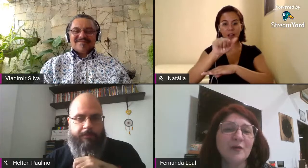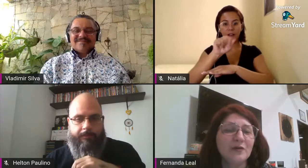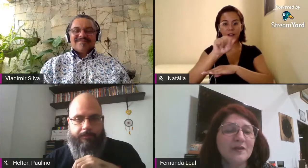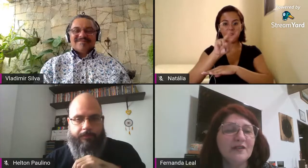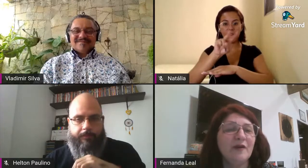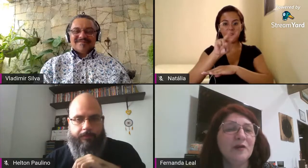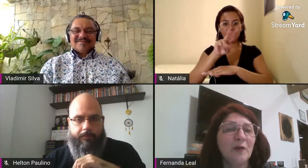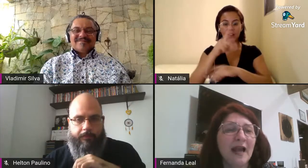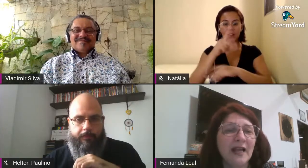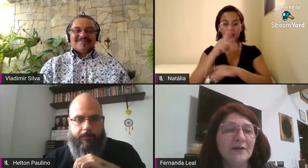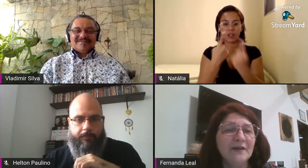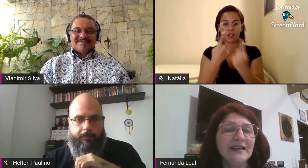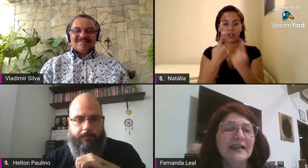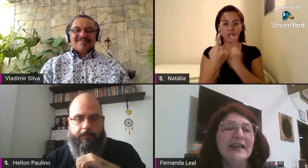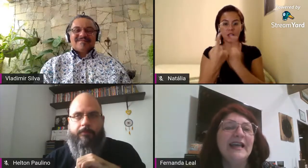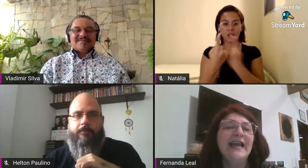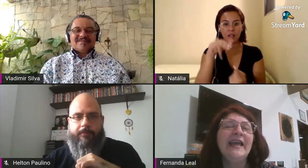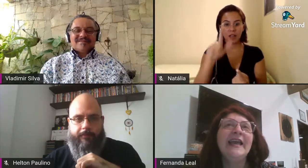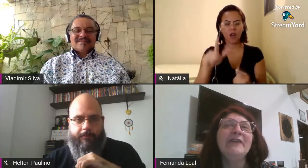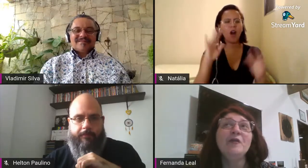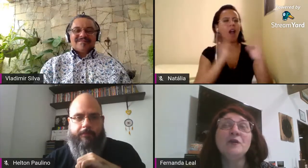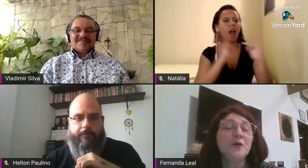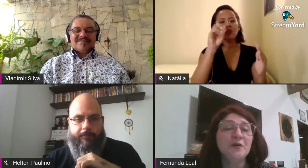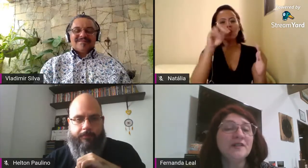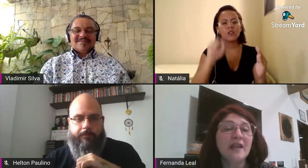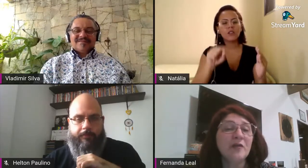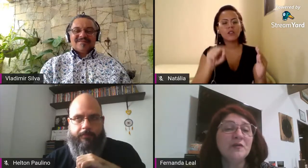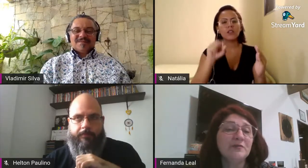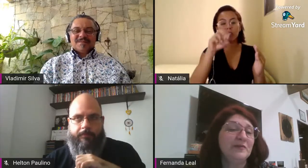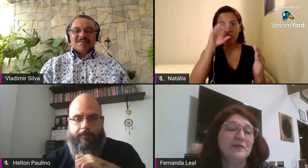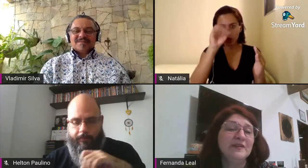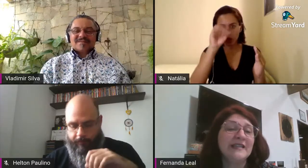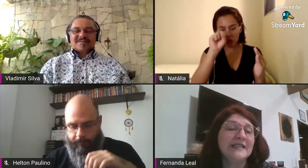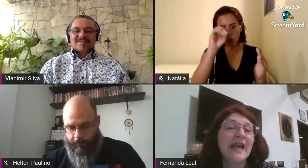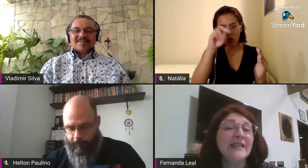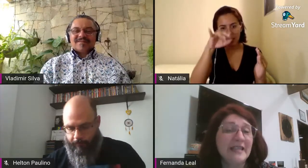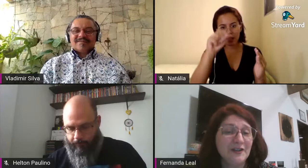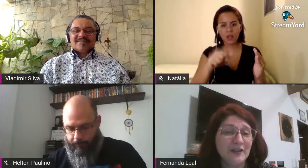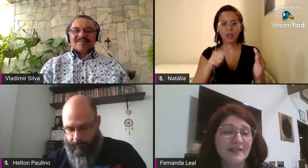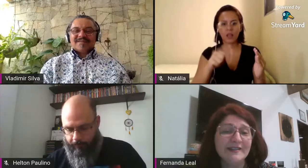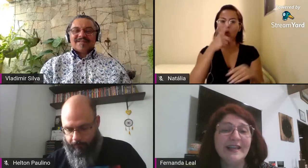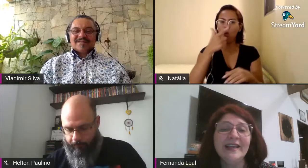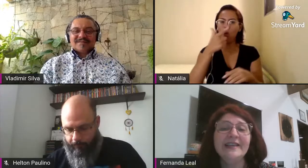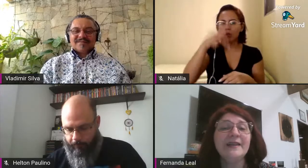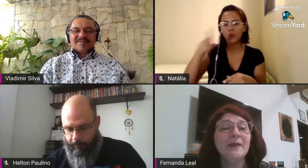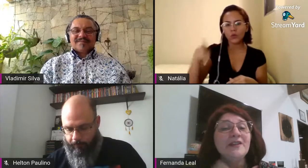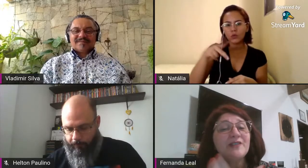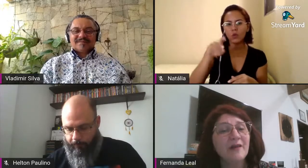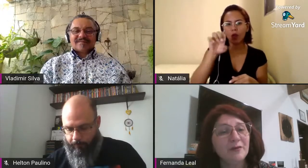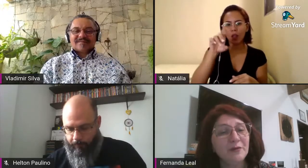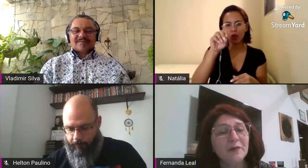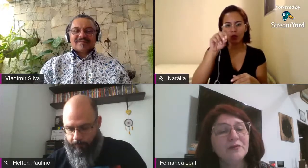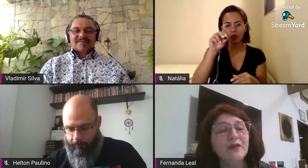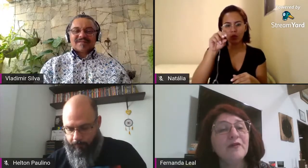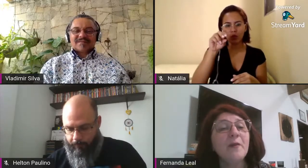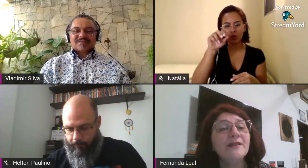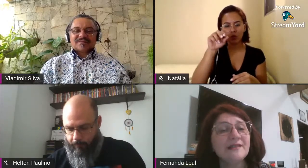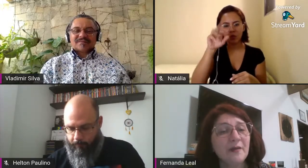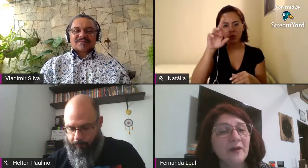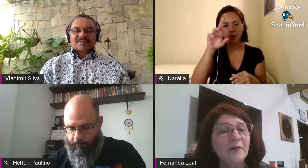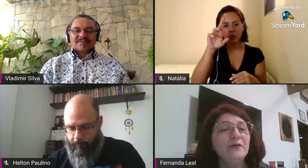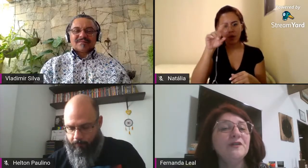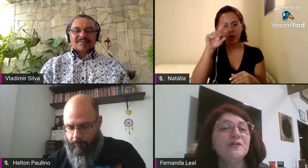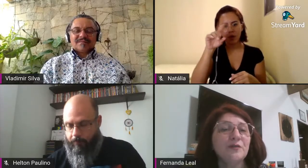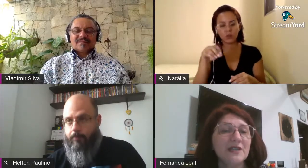o saudoso Edivaldo Eulálio. Foi quando eu cruzei com esses artistas, né, que também estavam no âmbito da